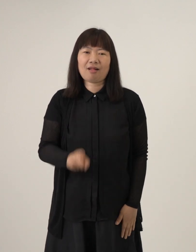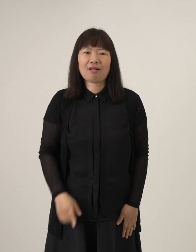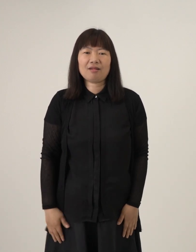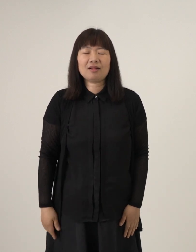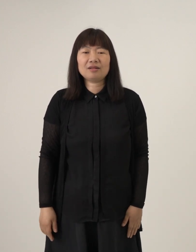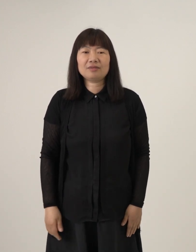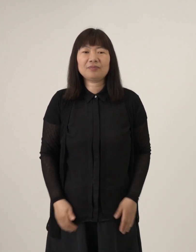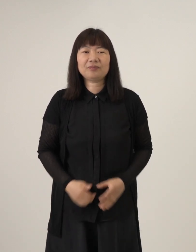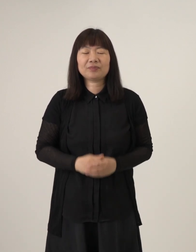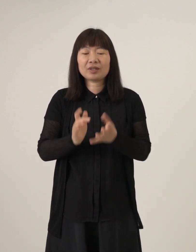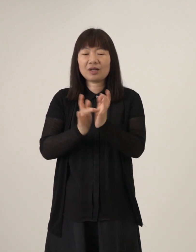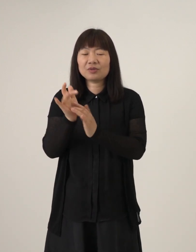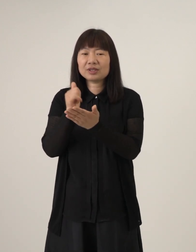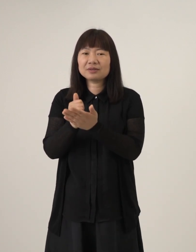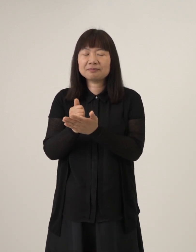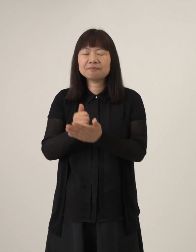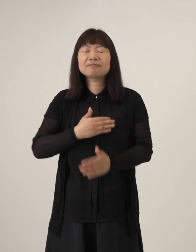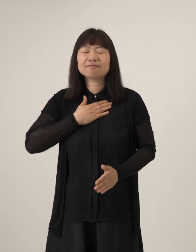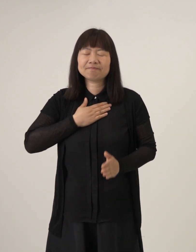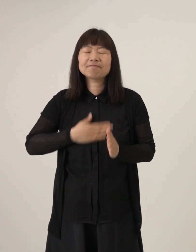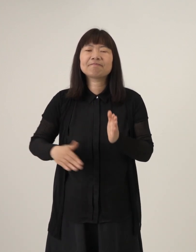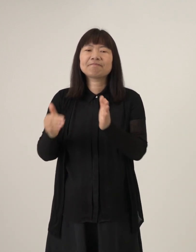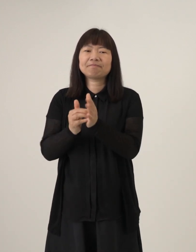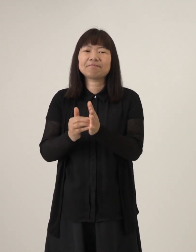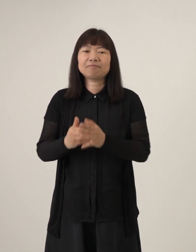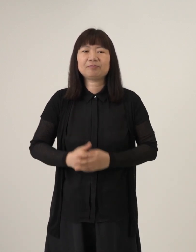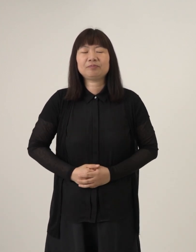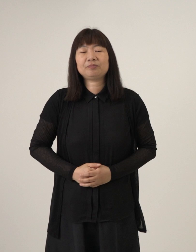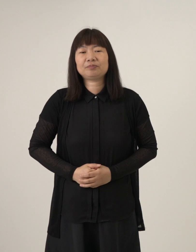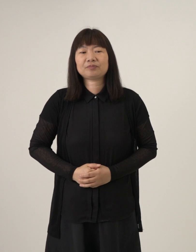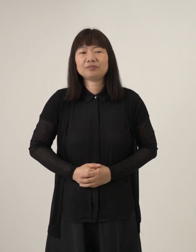얘기예요. 예수님은 알았어요.